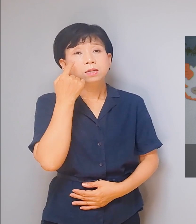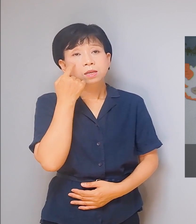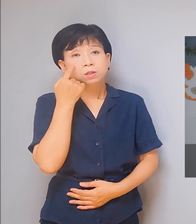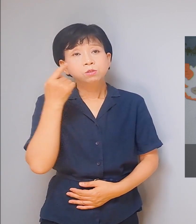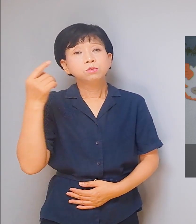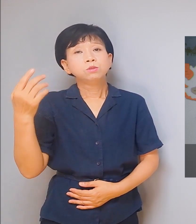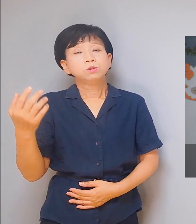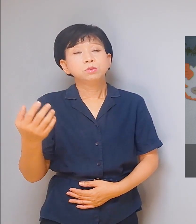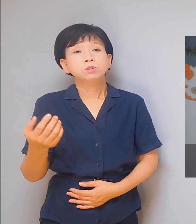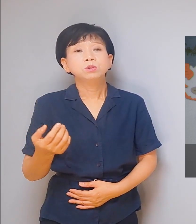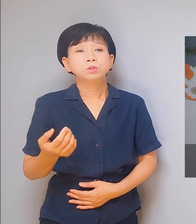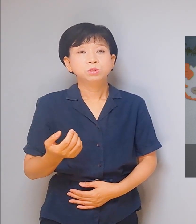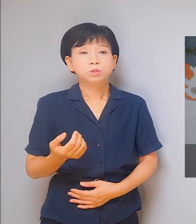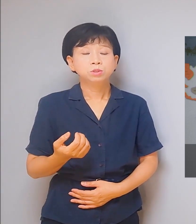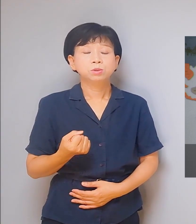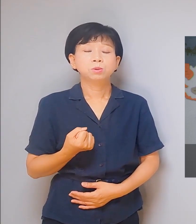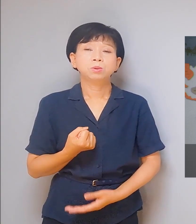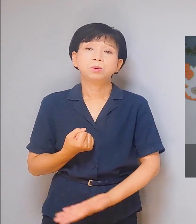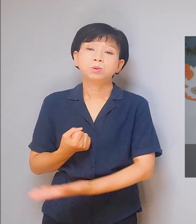사랑의